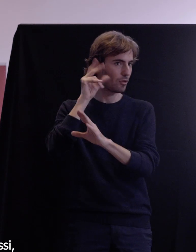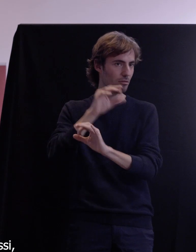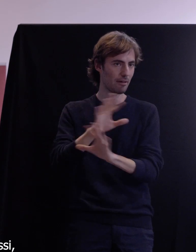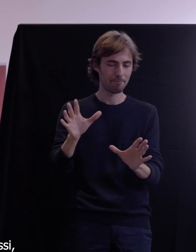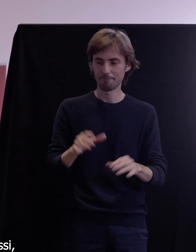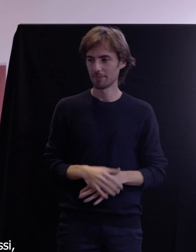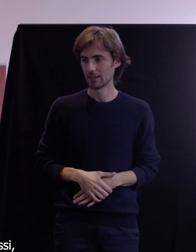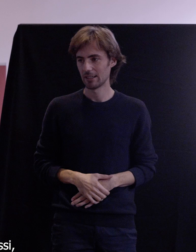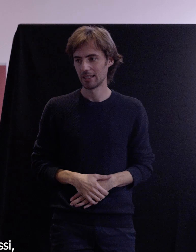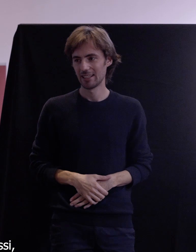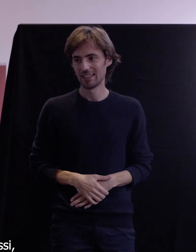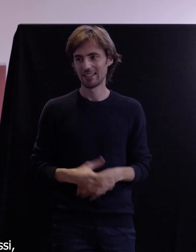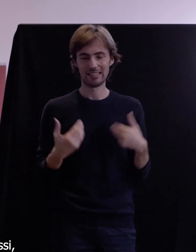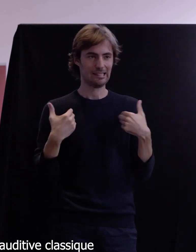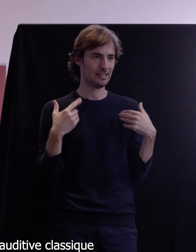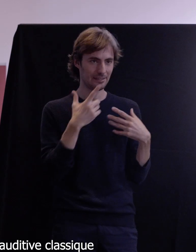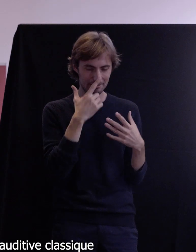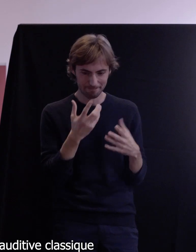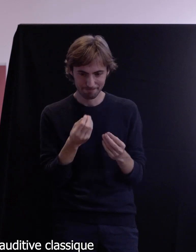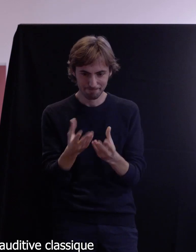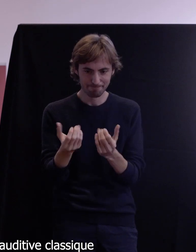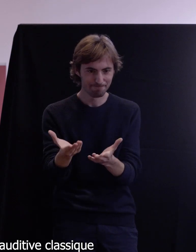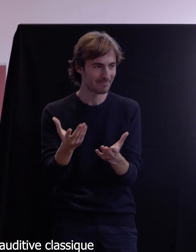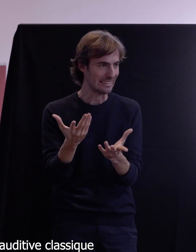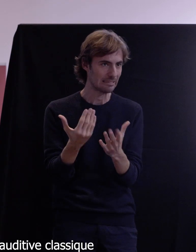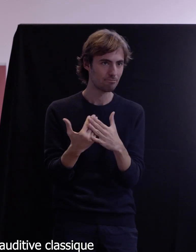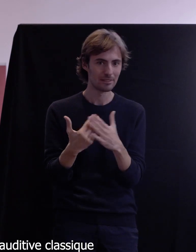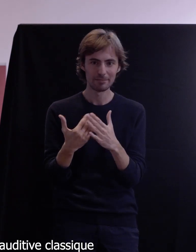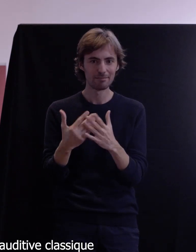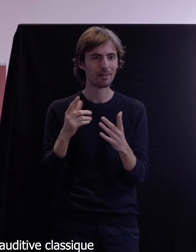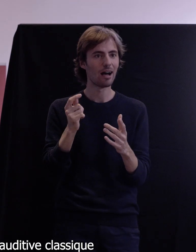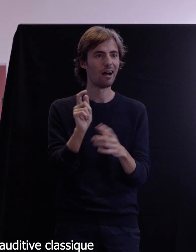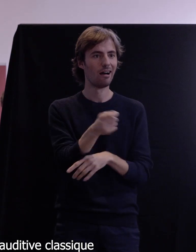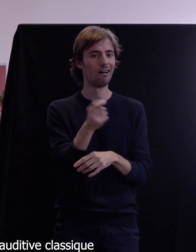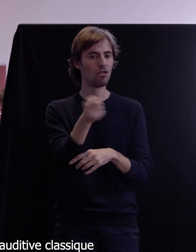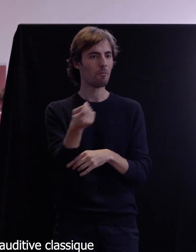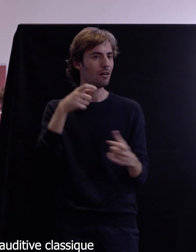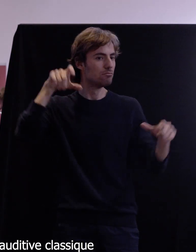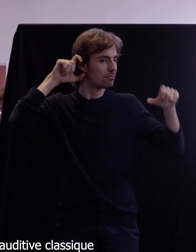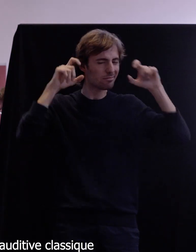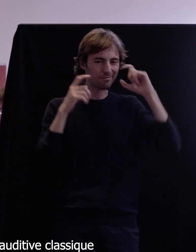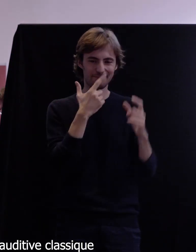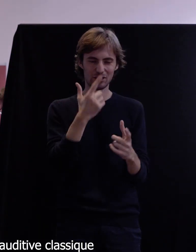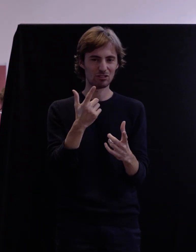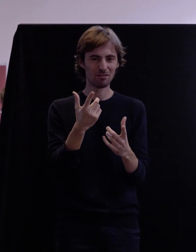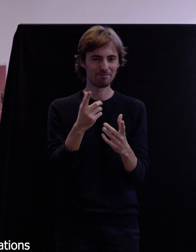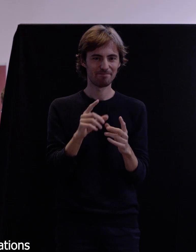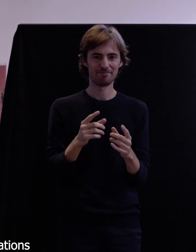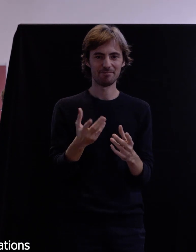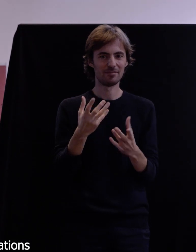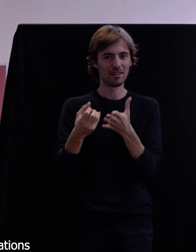Là aussi, on est un peu en limite de possibilité puisque la prothèse auditive classique ne va pas finalement